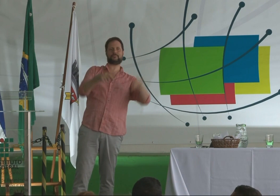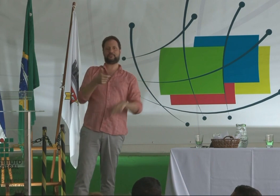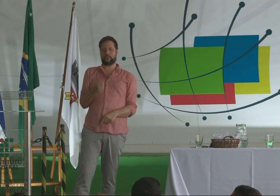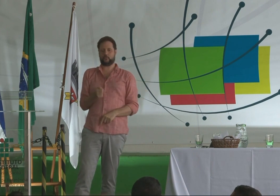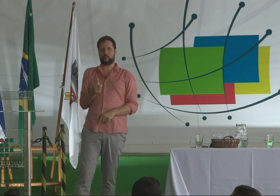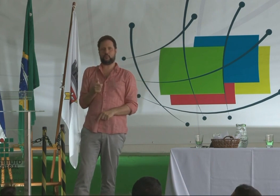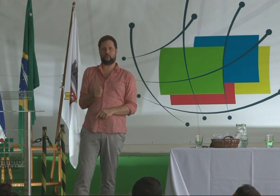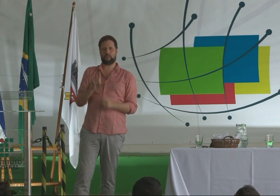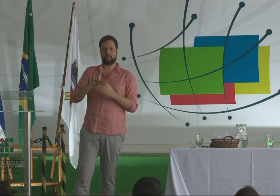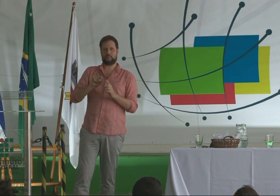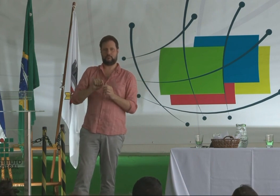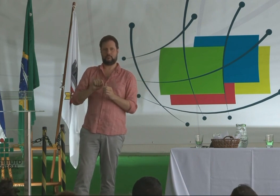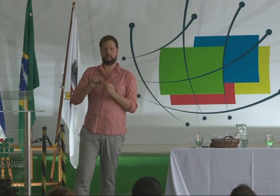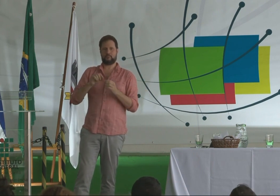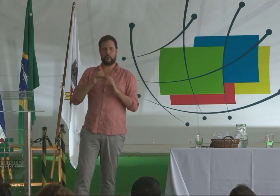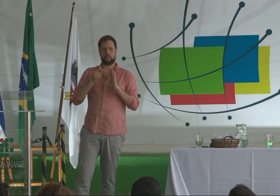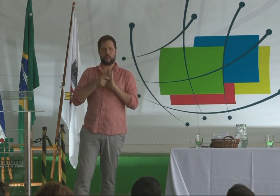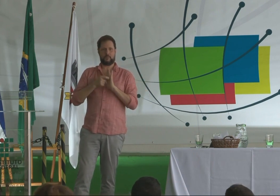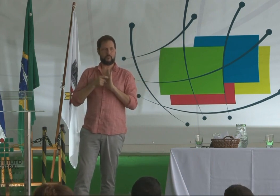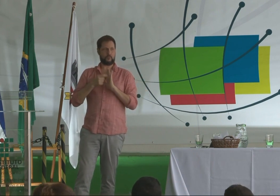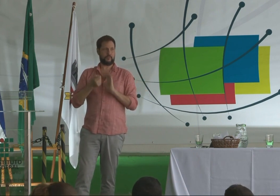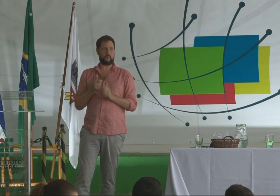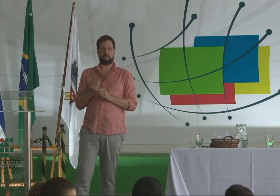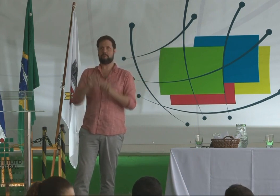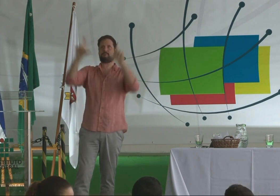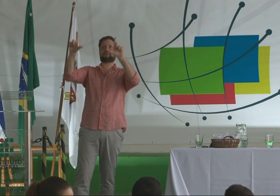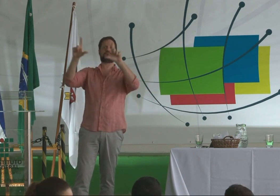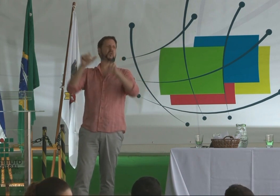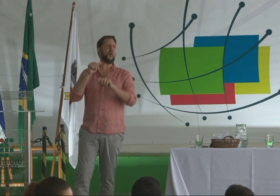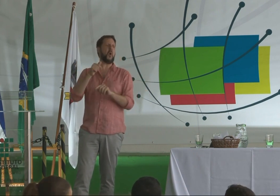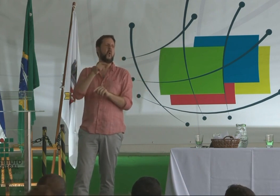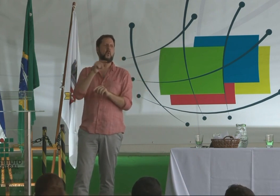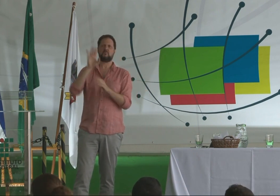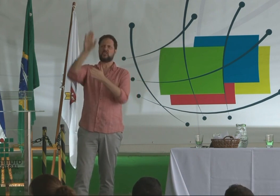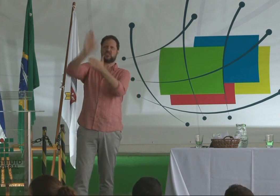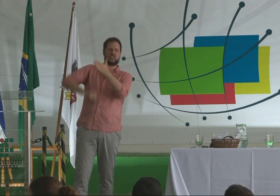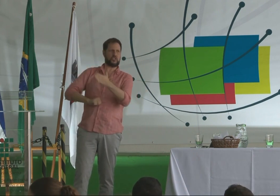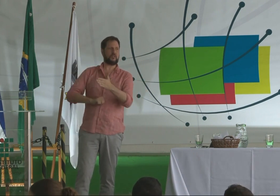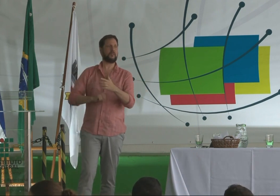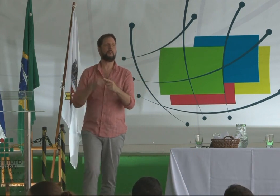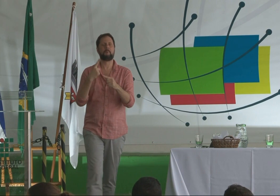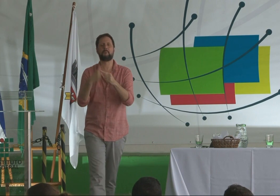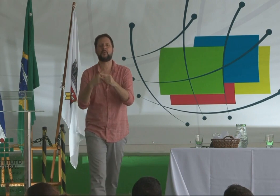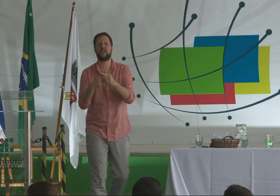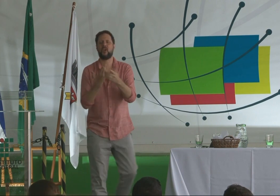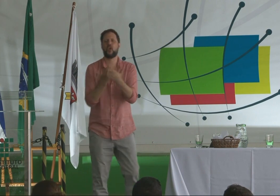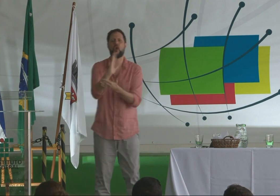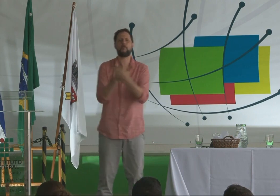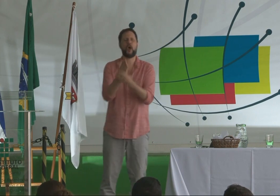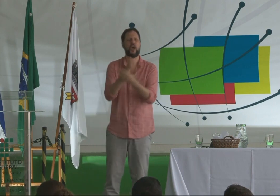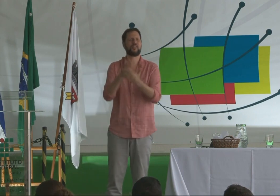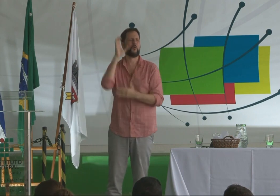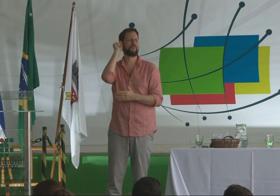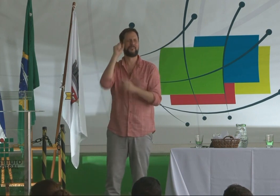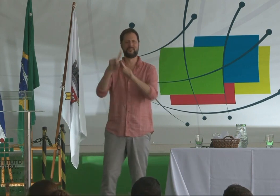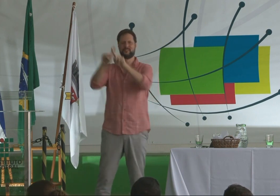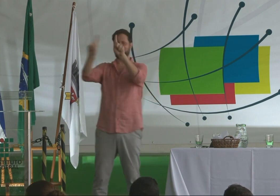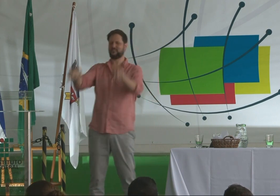da tela às vezes, e que ele tivesse a tradução e a comunicação. Seria uma possibilidade muito melhor de poder ser e isso não teria prejuízo de ninguém. Eu sei que os